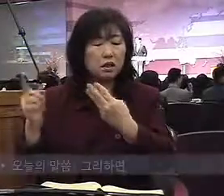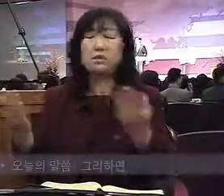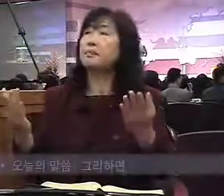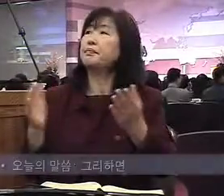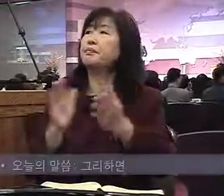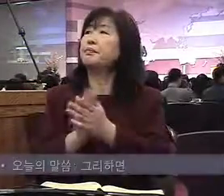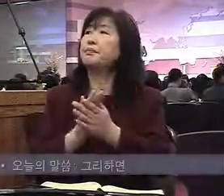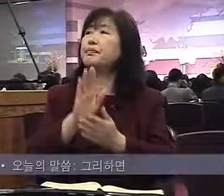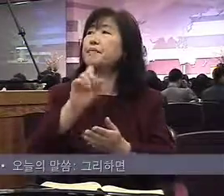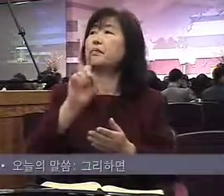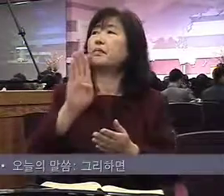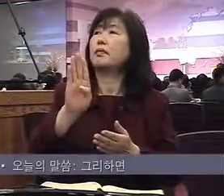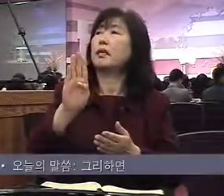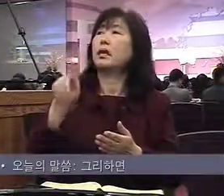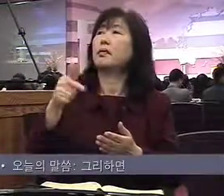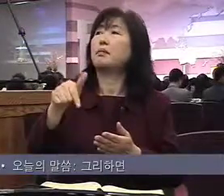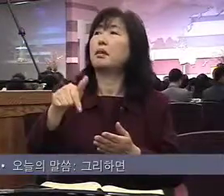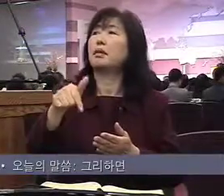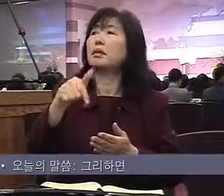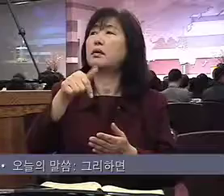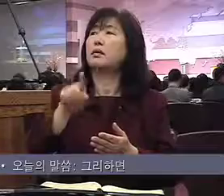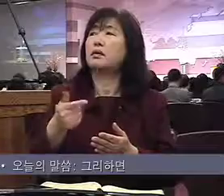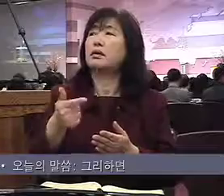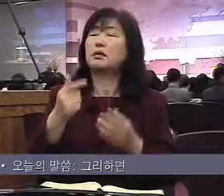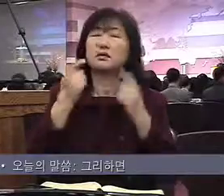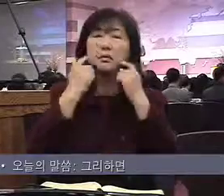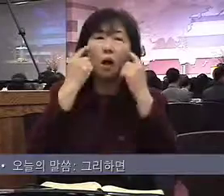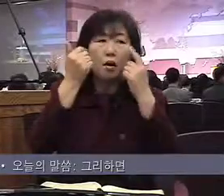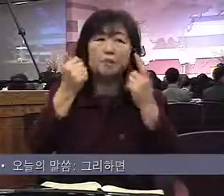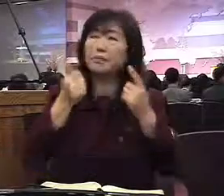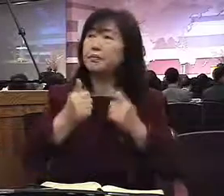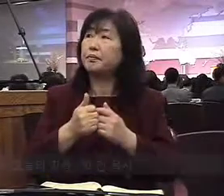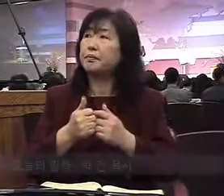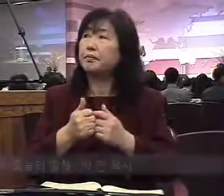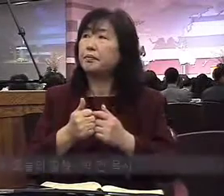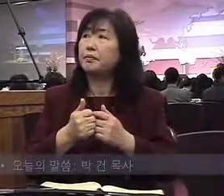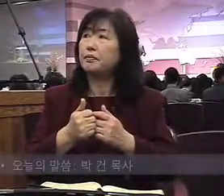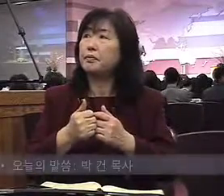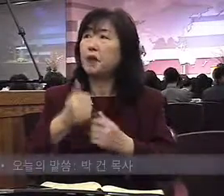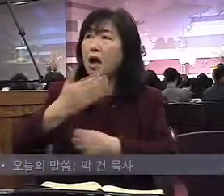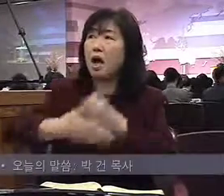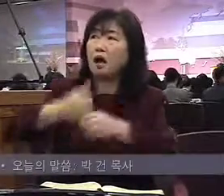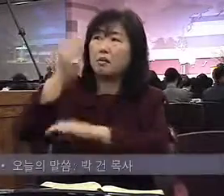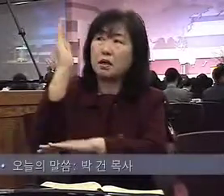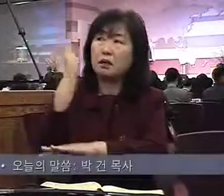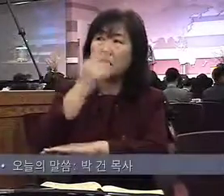목사님께서 나오셔서 그리하면 이라는 말씀을 가지고 하나님 말씀을 증거해 주시겠습니다.